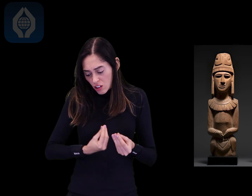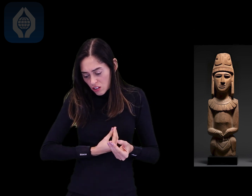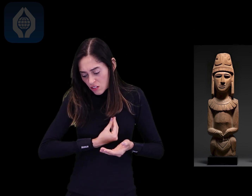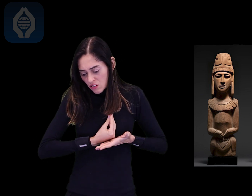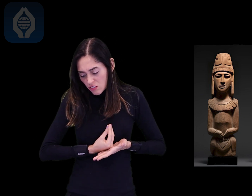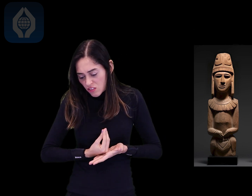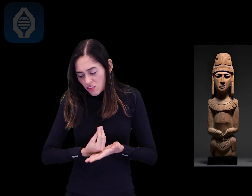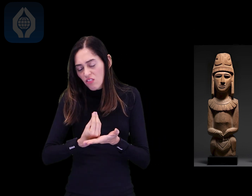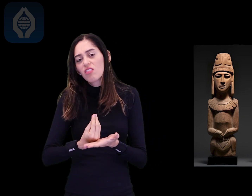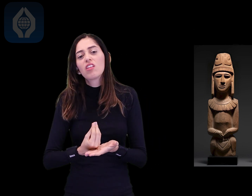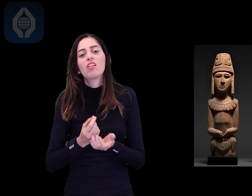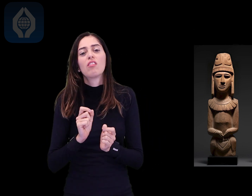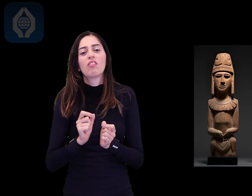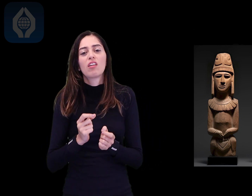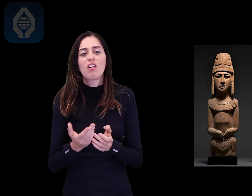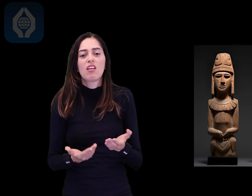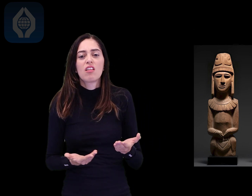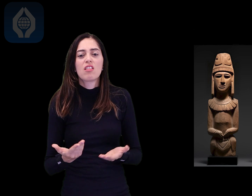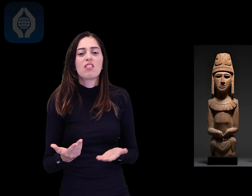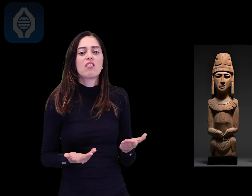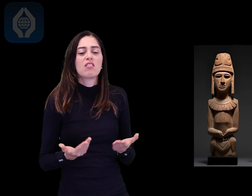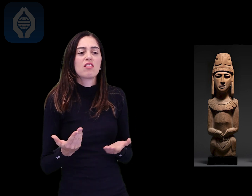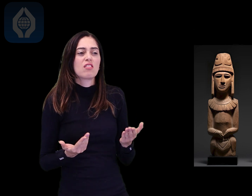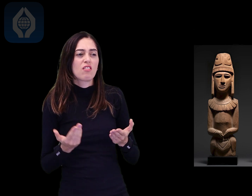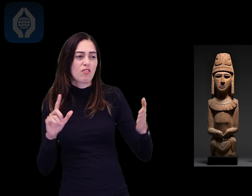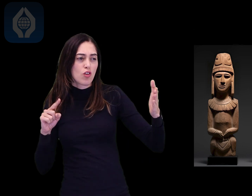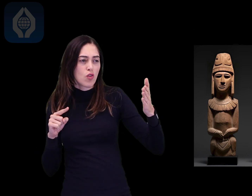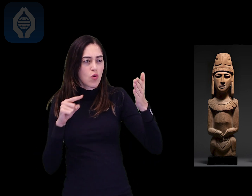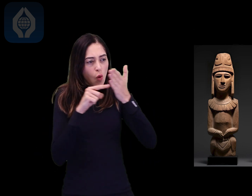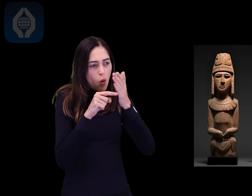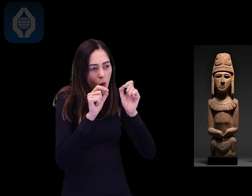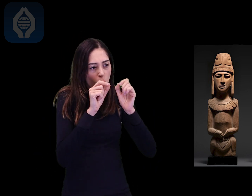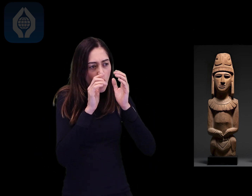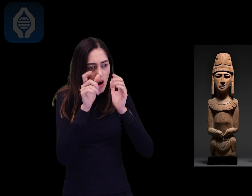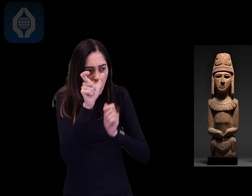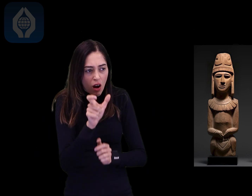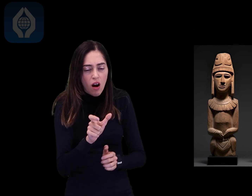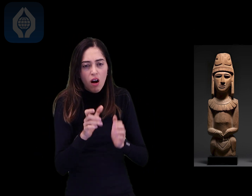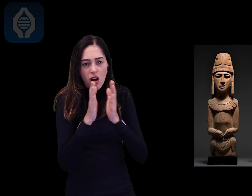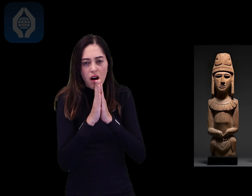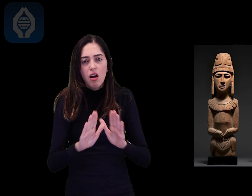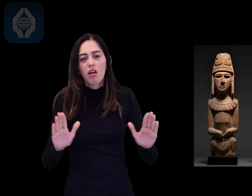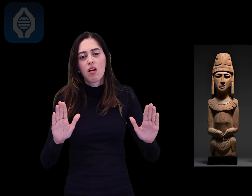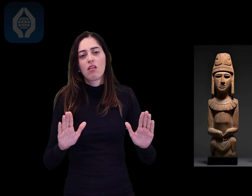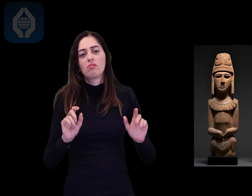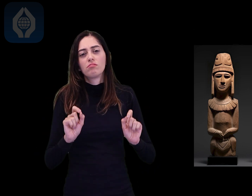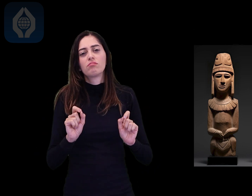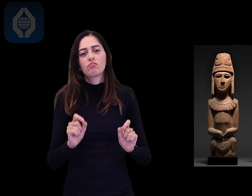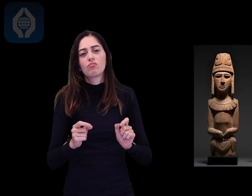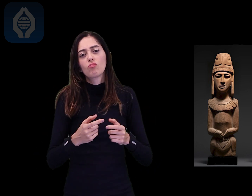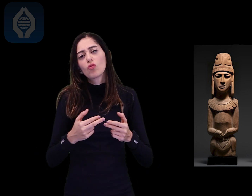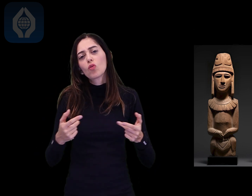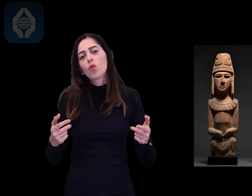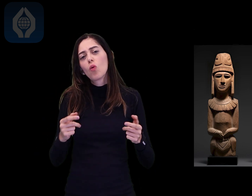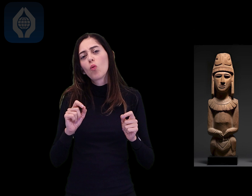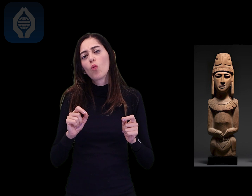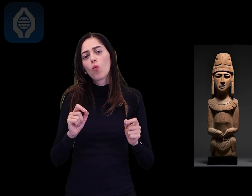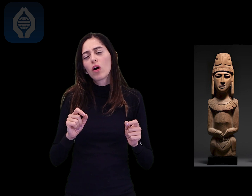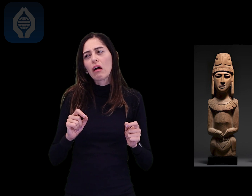para servir o objeto de nossa adoração. Quais são algumas coisas além de Deus que as